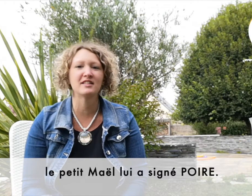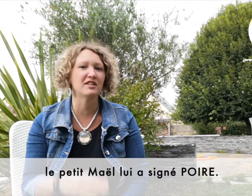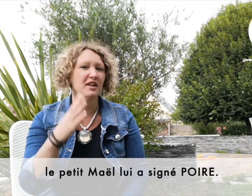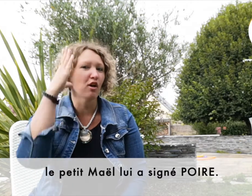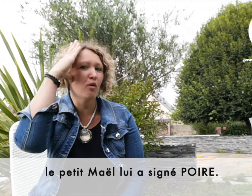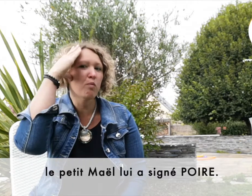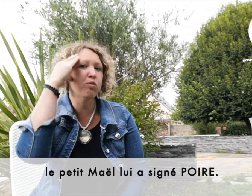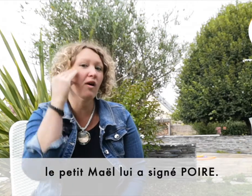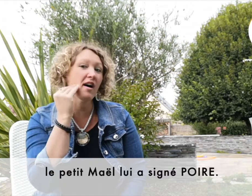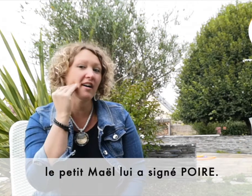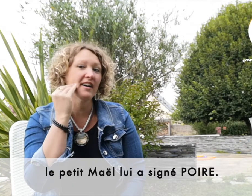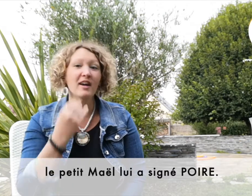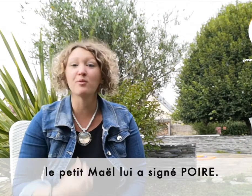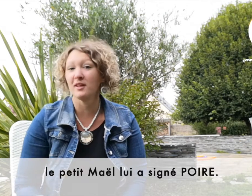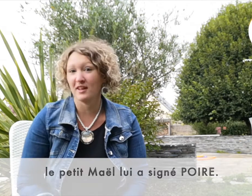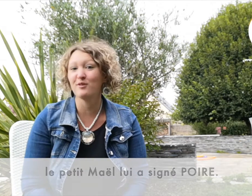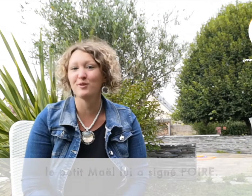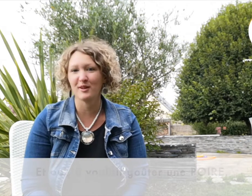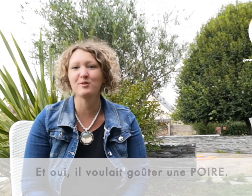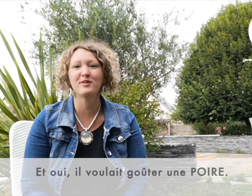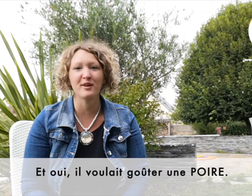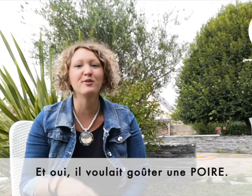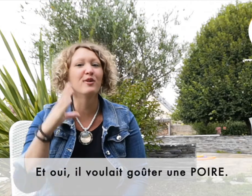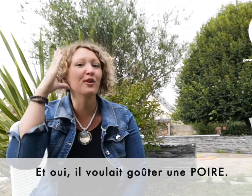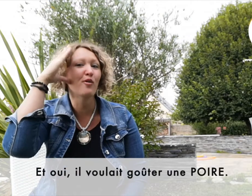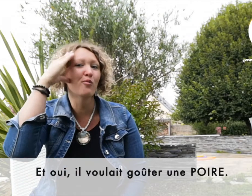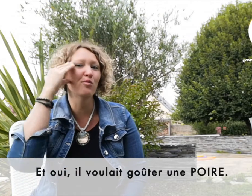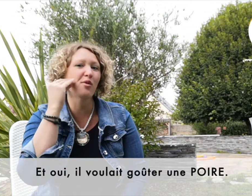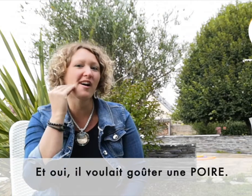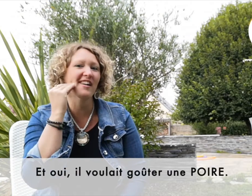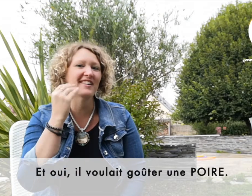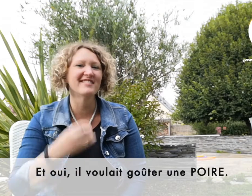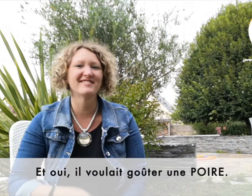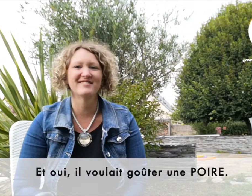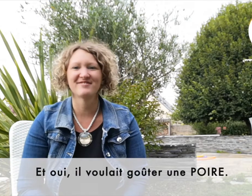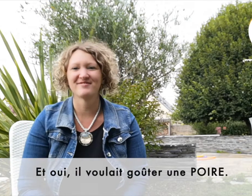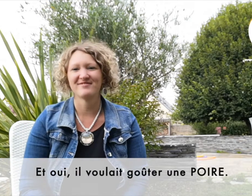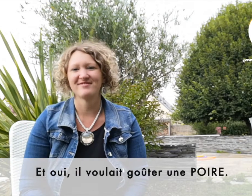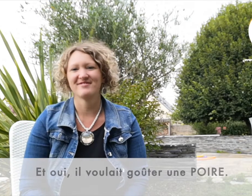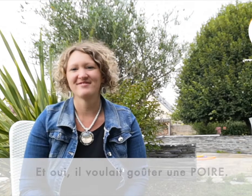signé « poire ». Et oui, il voulait goûter une poire.